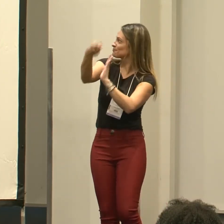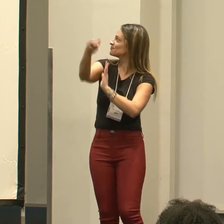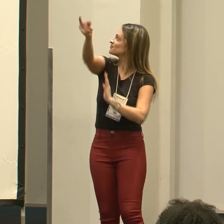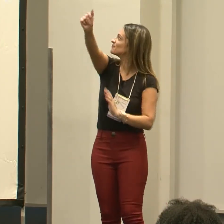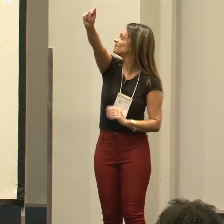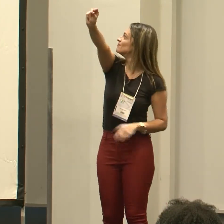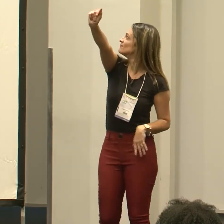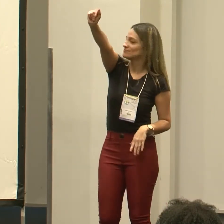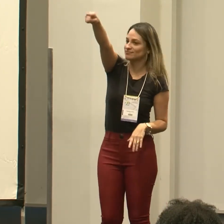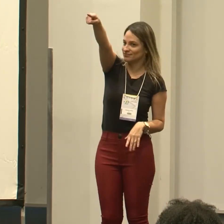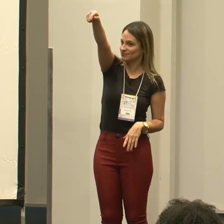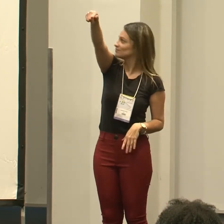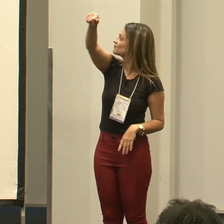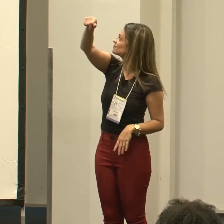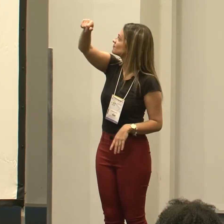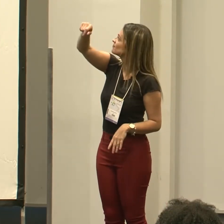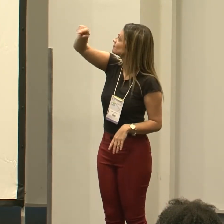eu vou mostrar depois, passa.